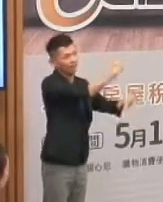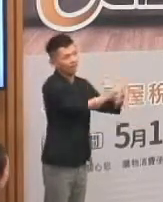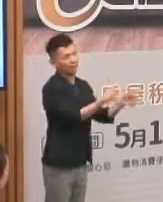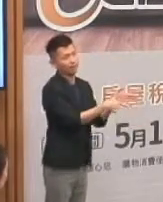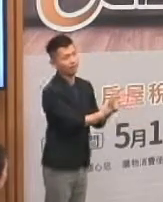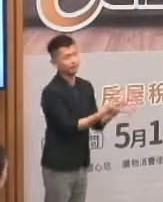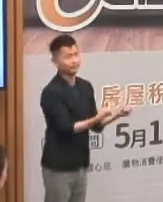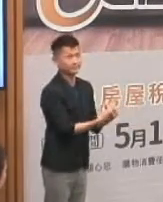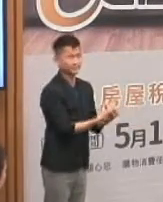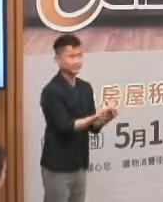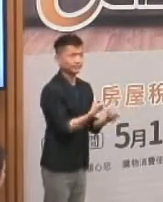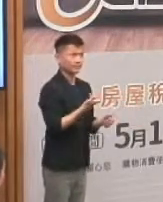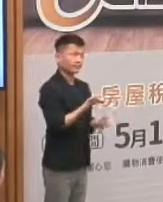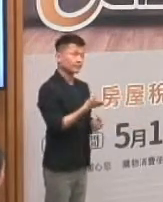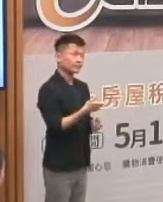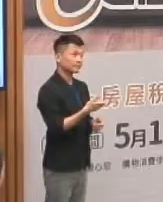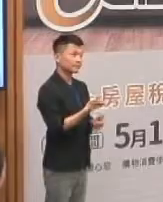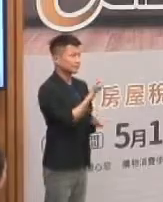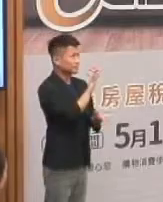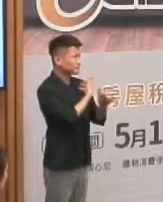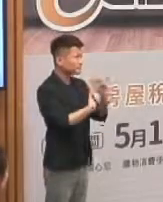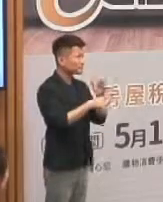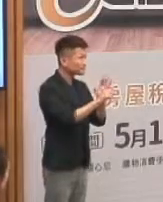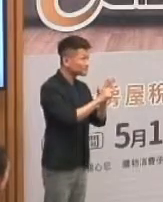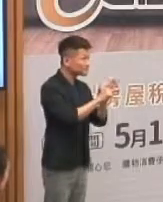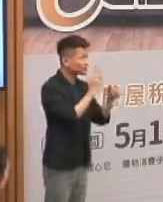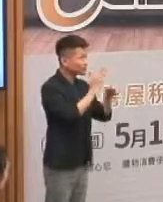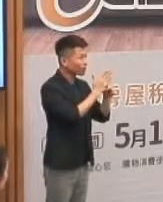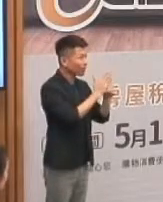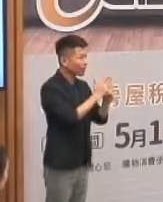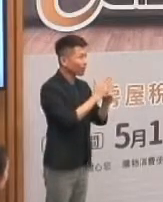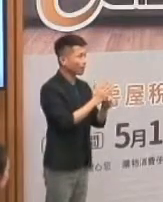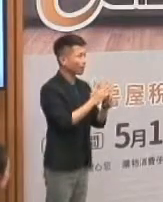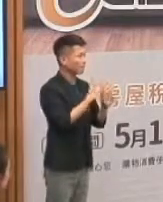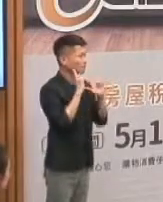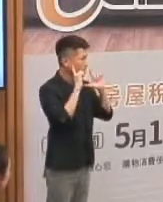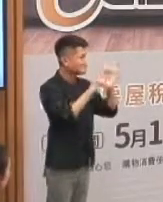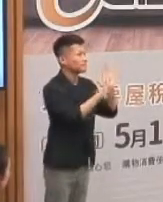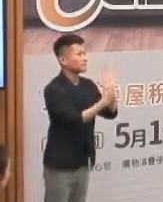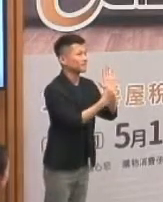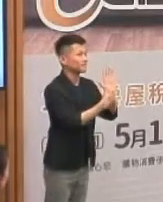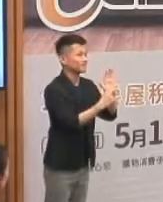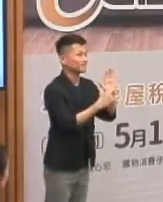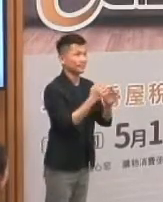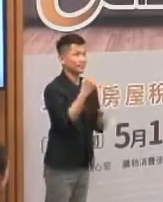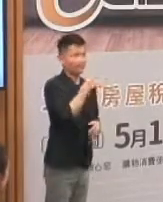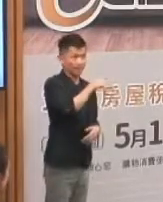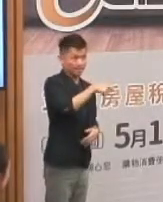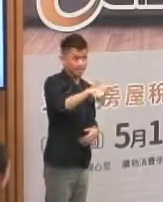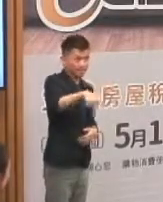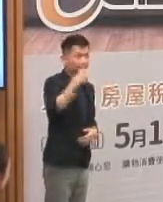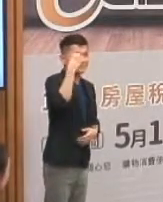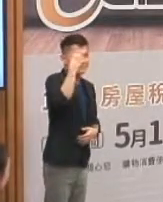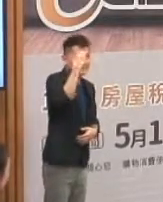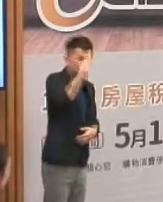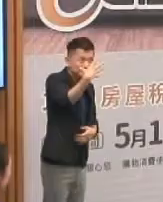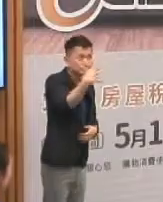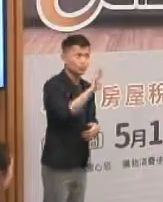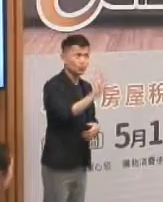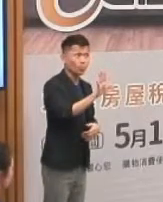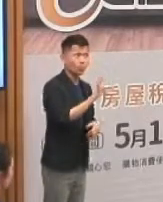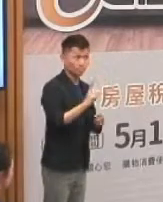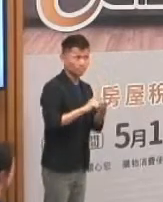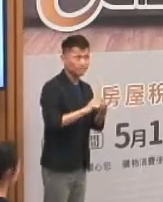法。所以刚刚我看到你在我们的情况剧当中也有特别讲到说有一个全新的 app， 那我们来给大家复习一下好不